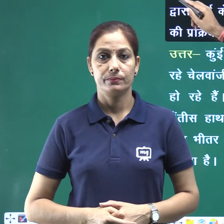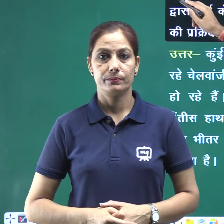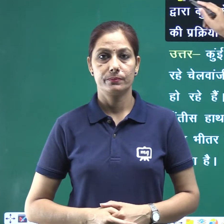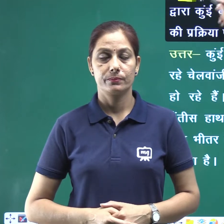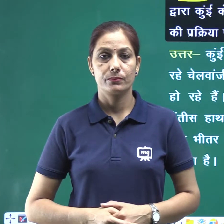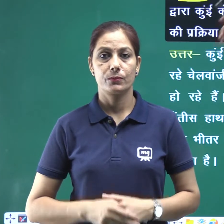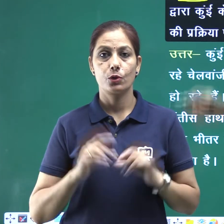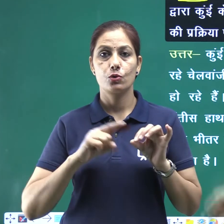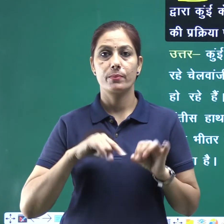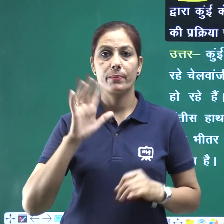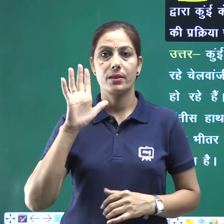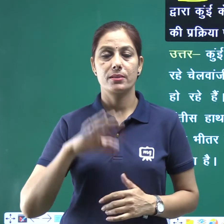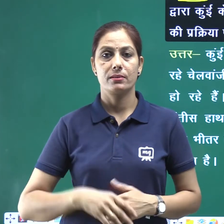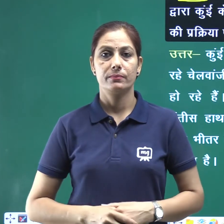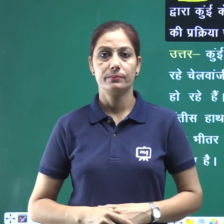प्रश्न 5,